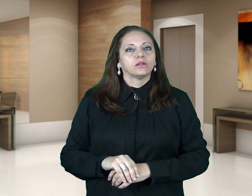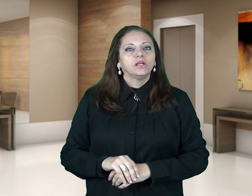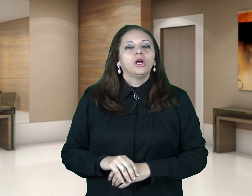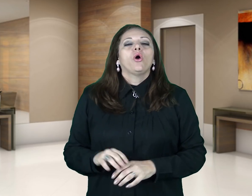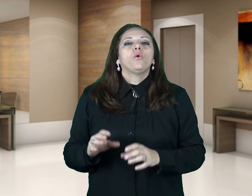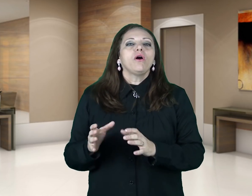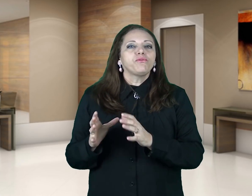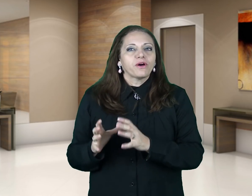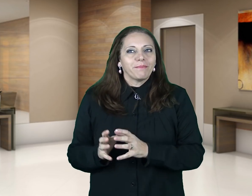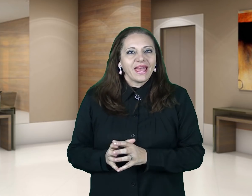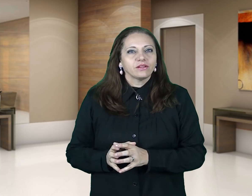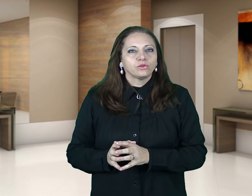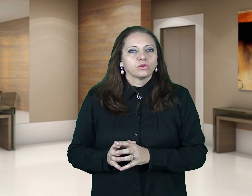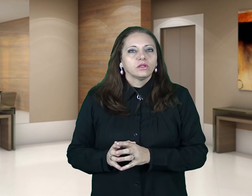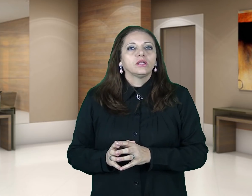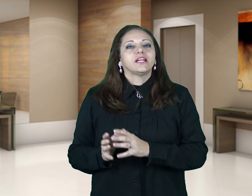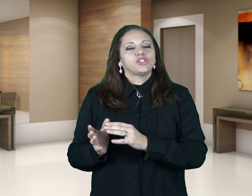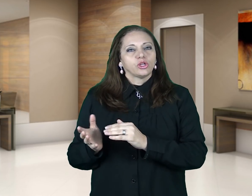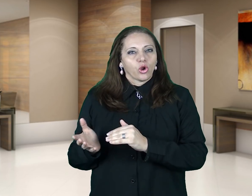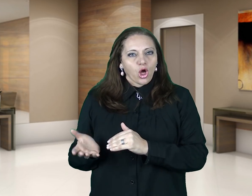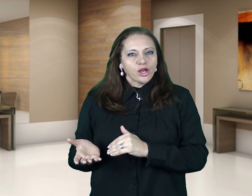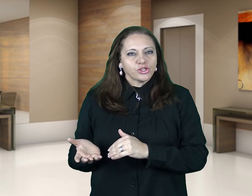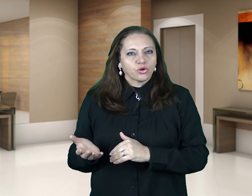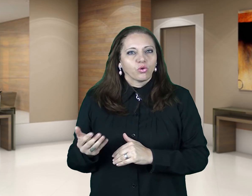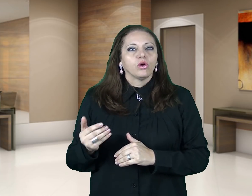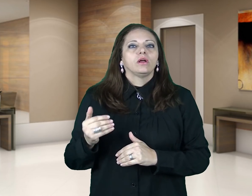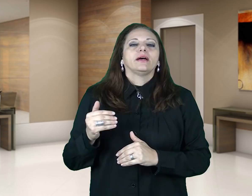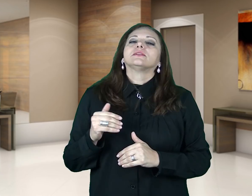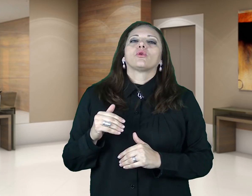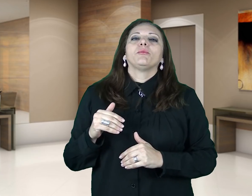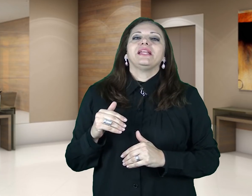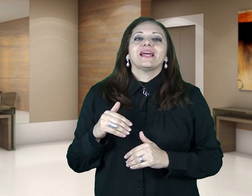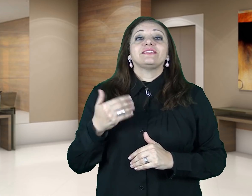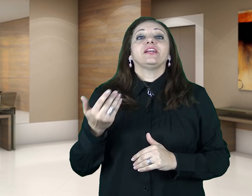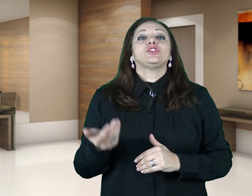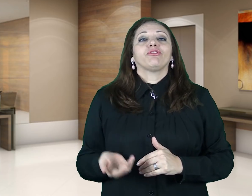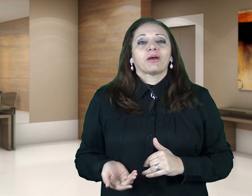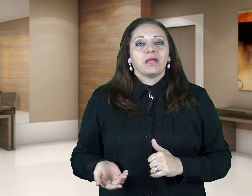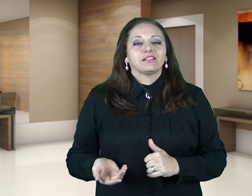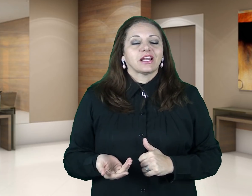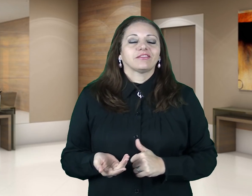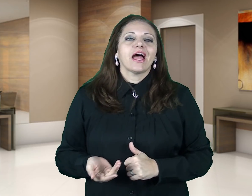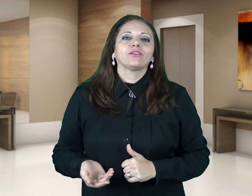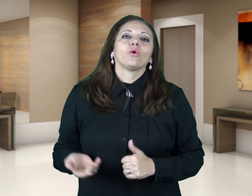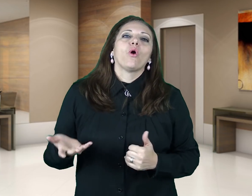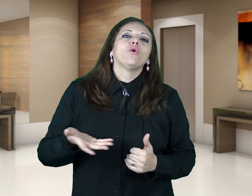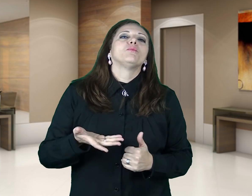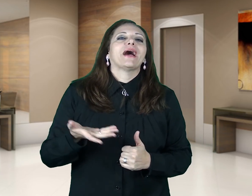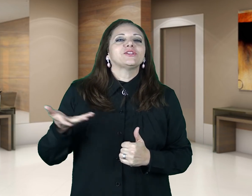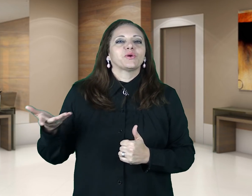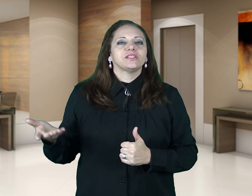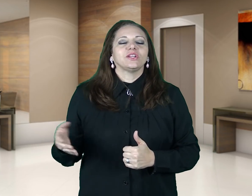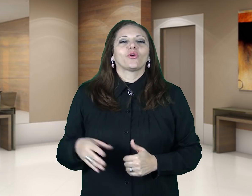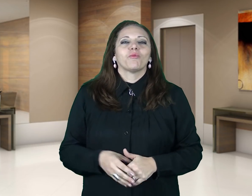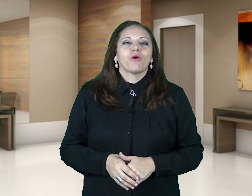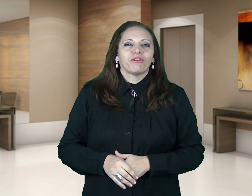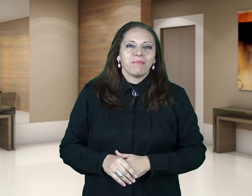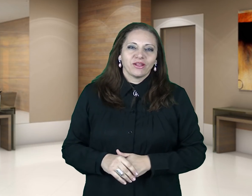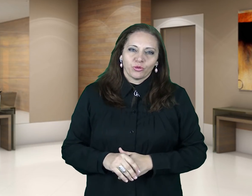alfabeto. O alfabeto datilológico, como ele é cientificamente tratado, ou mais conhecido como